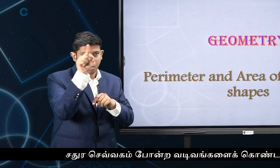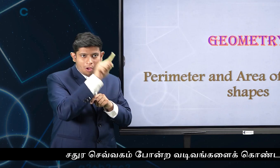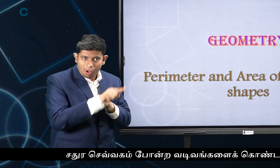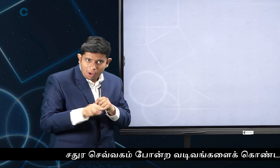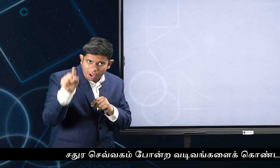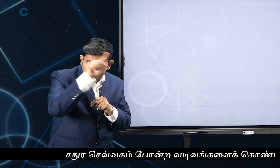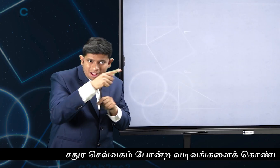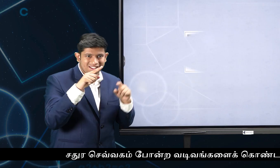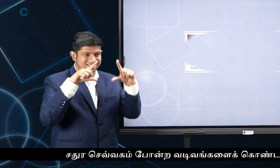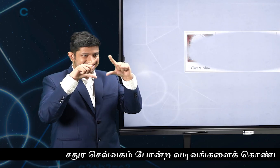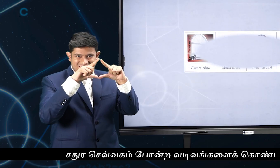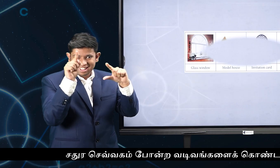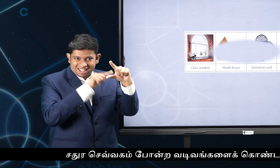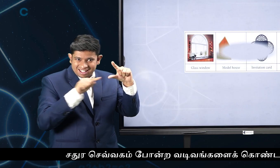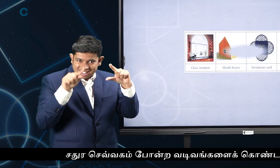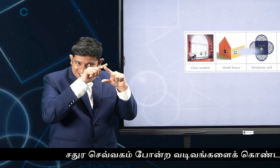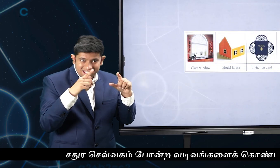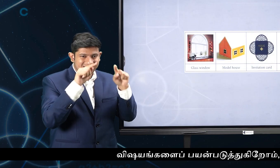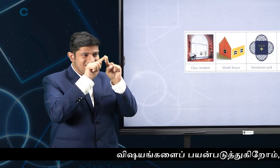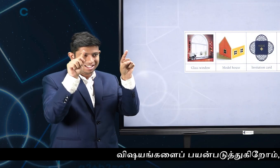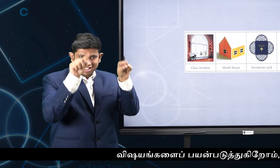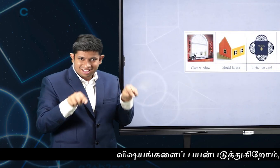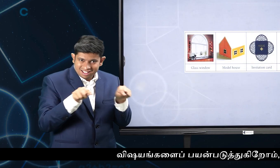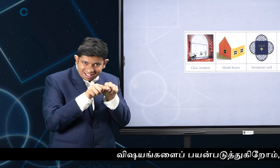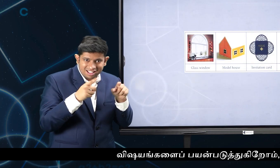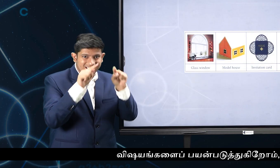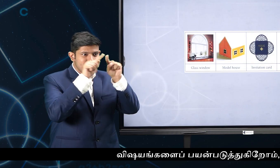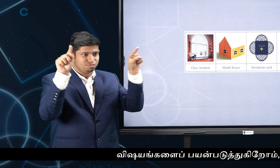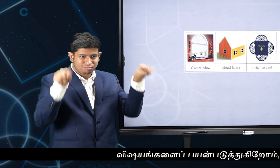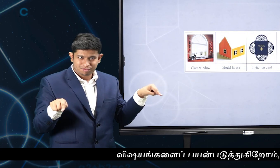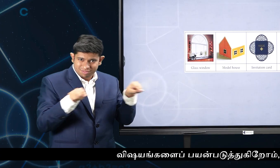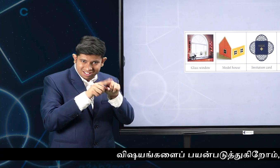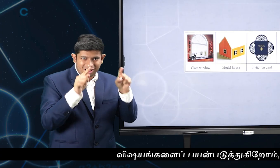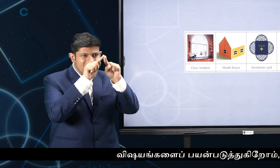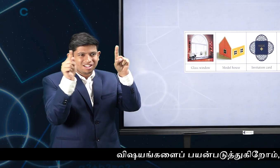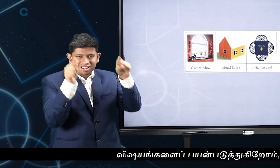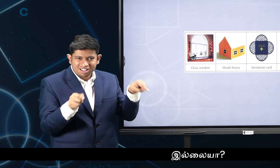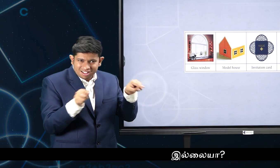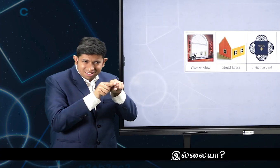போன்ற வடிவங்களைக் கொண்ட எண்ணற்ற விஷயங்களை பயன்படுத்தி இருக்கிறோம், இல்லையா?